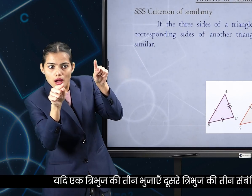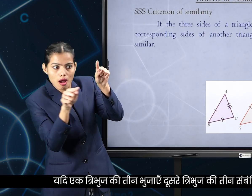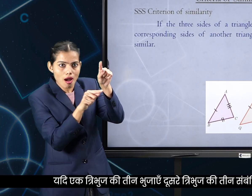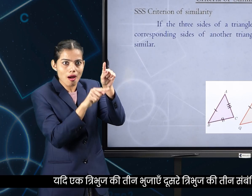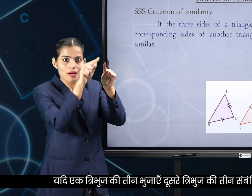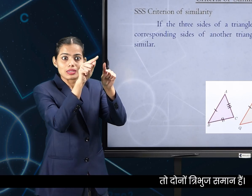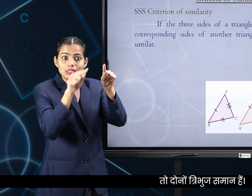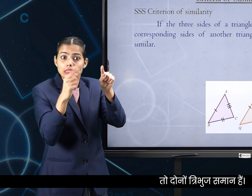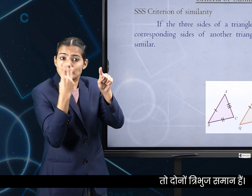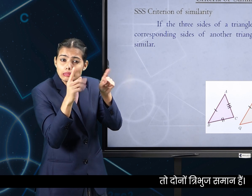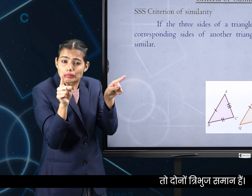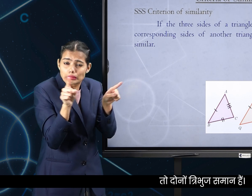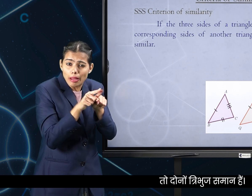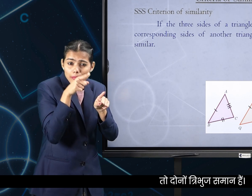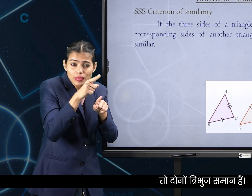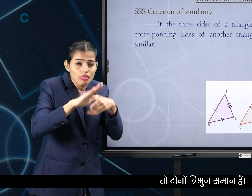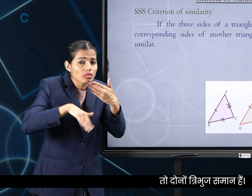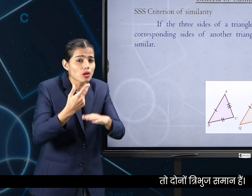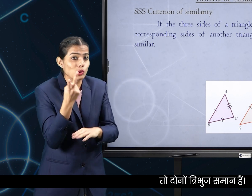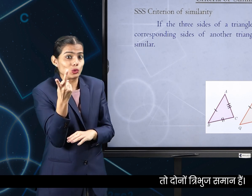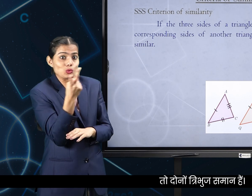समानुपाती है, तो दोनों त्रिभुज समान है।